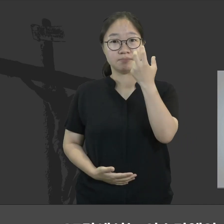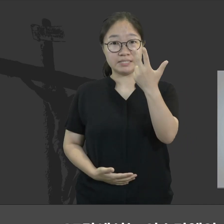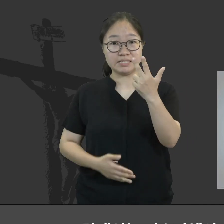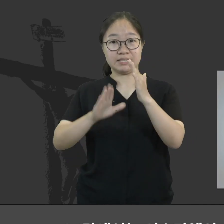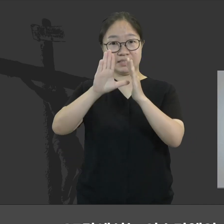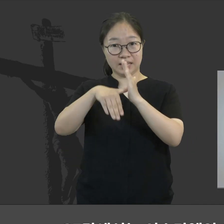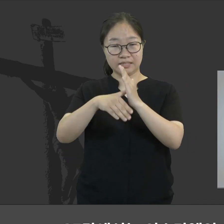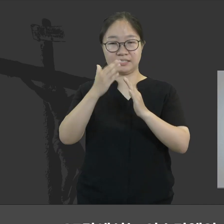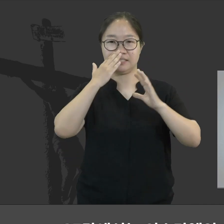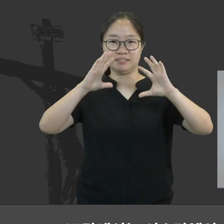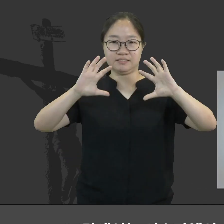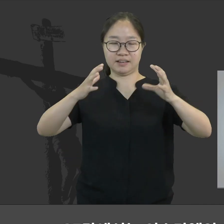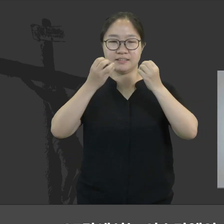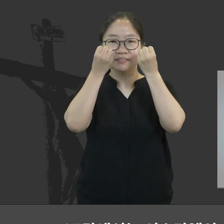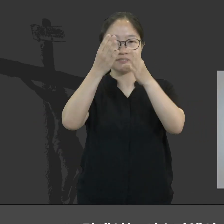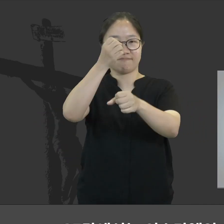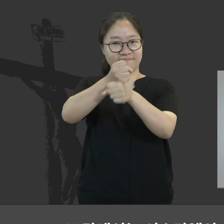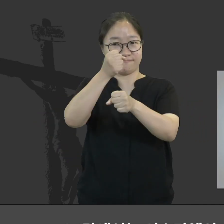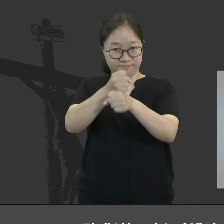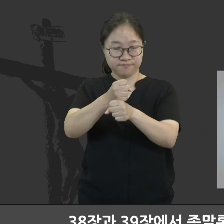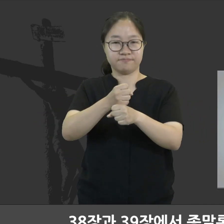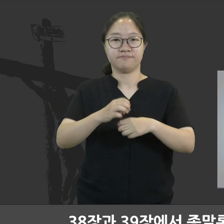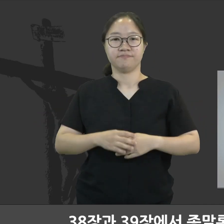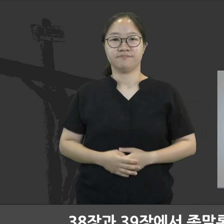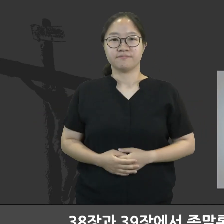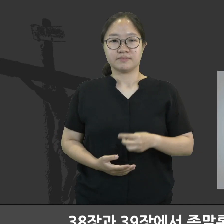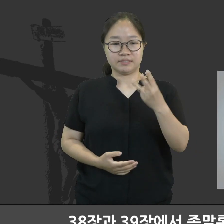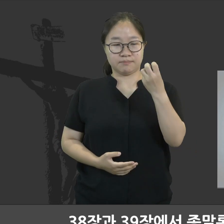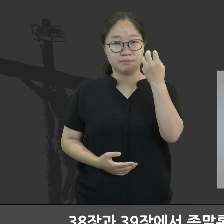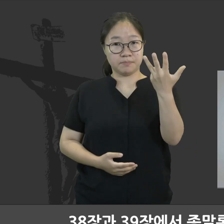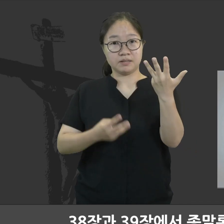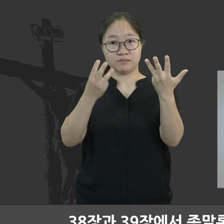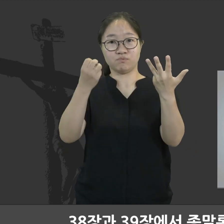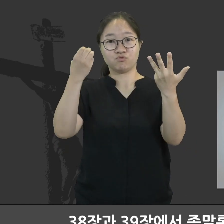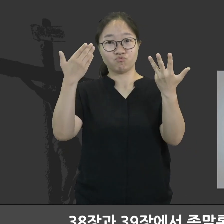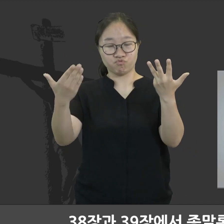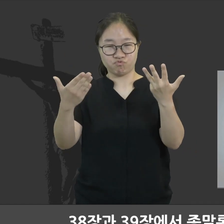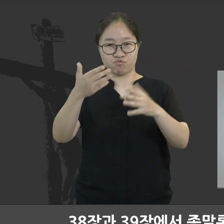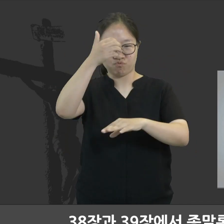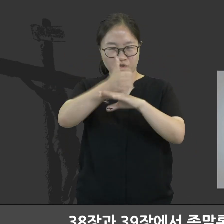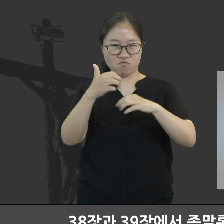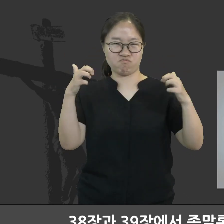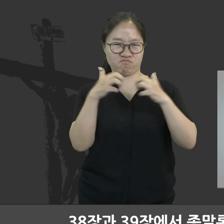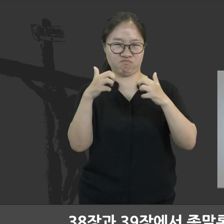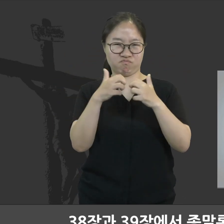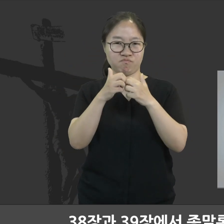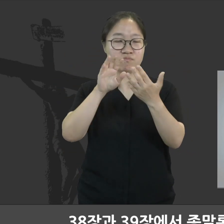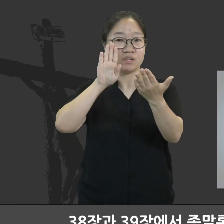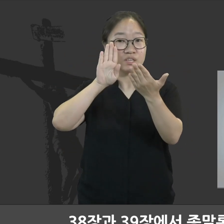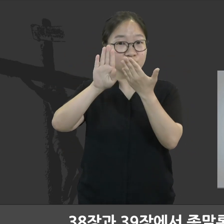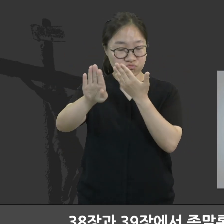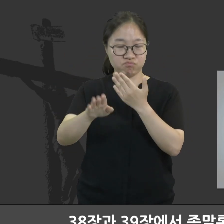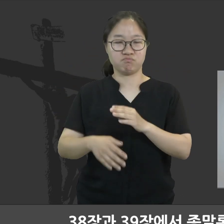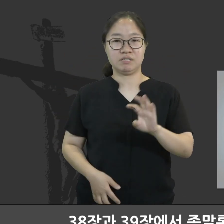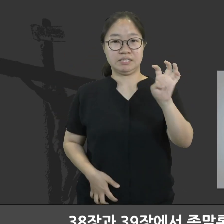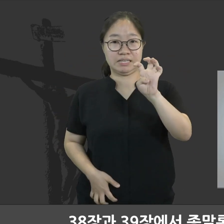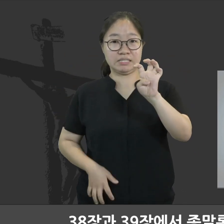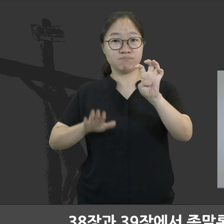37장에서는 이스라엘의 새 창조를 보여주고 38장과 39장에서 종말론적 전투를 다룬